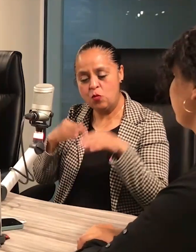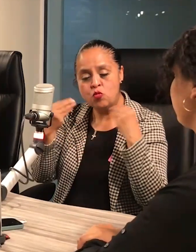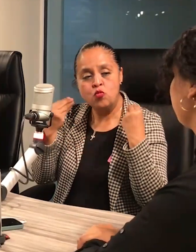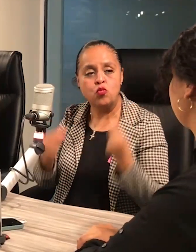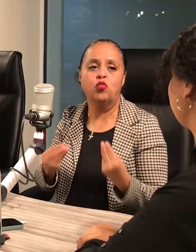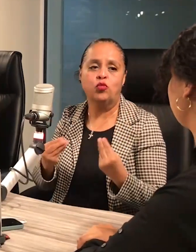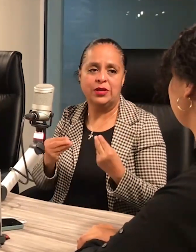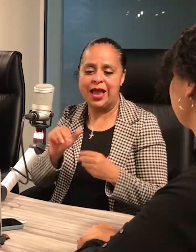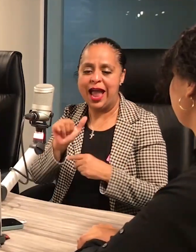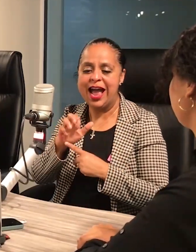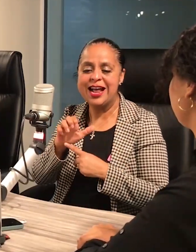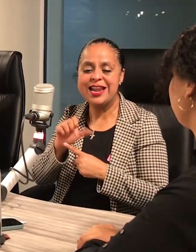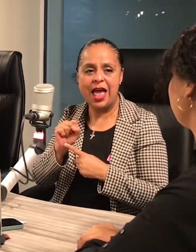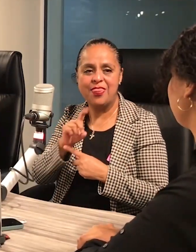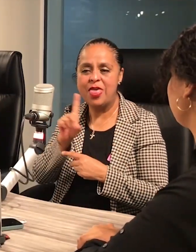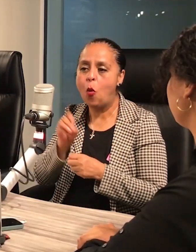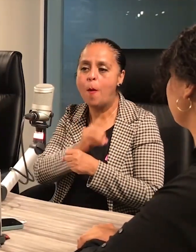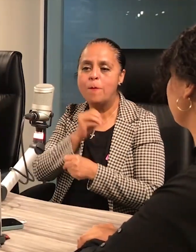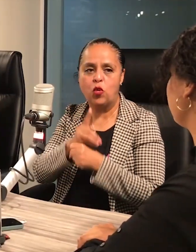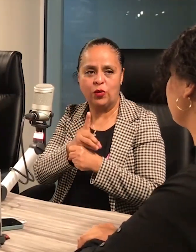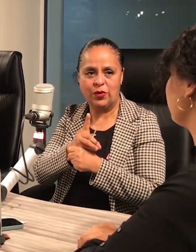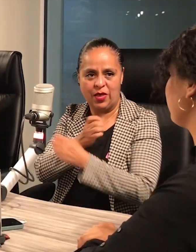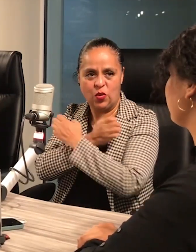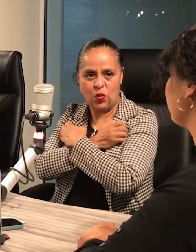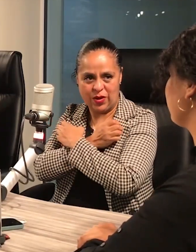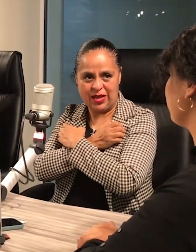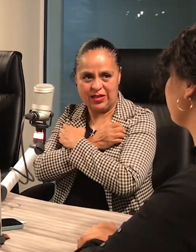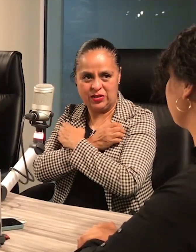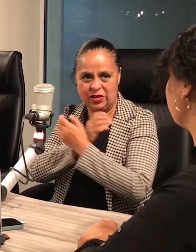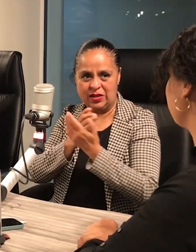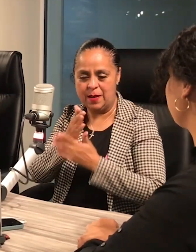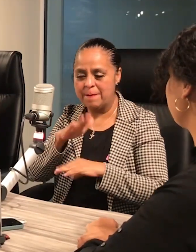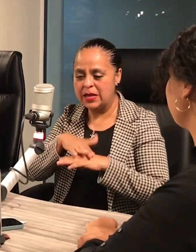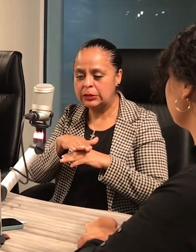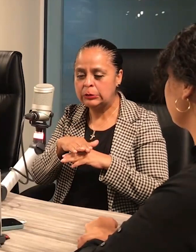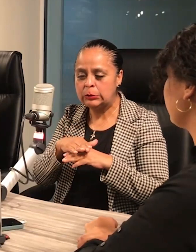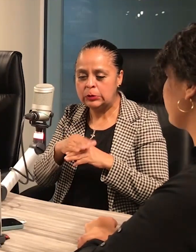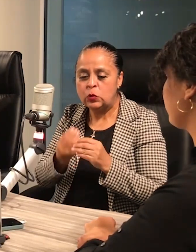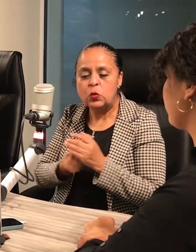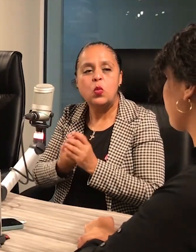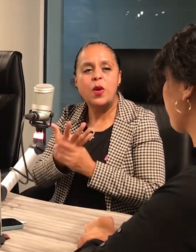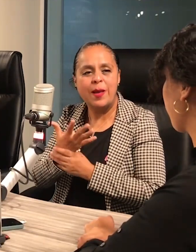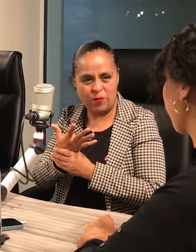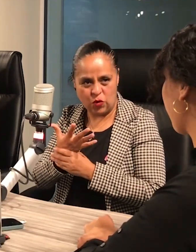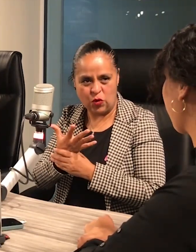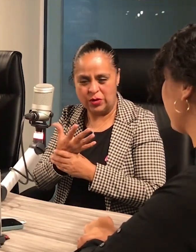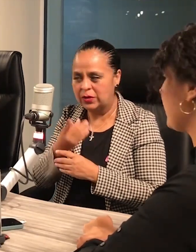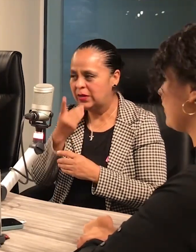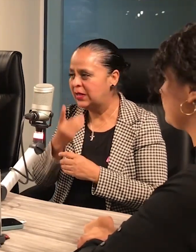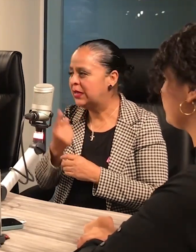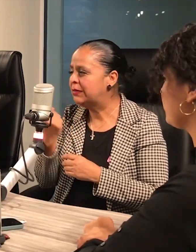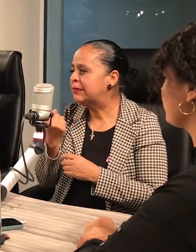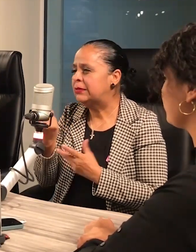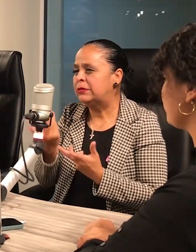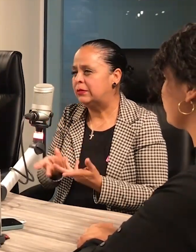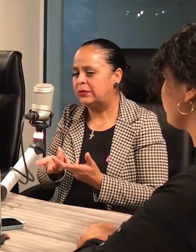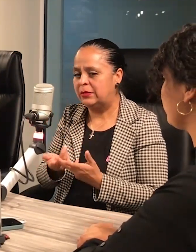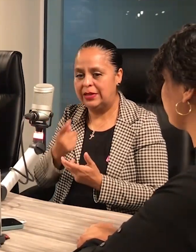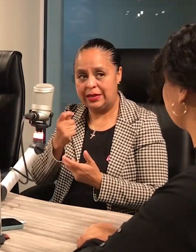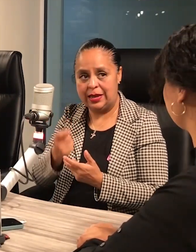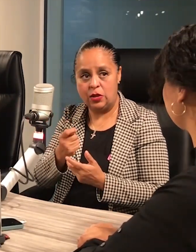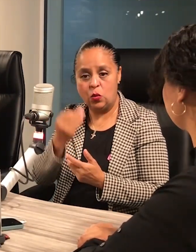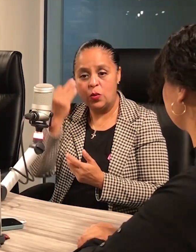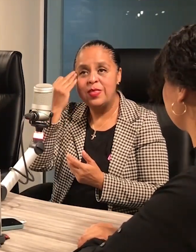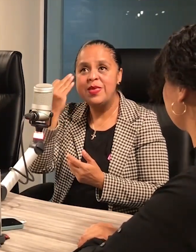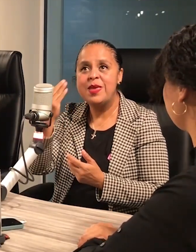de oportunidad en la Ley General de Educación Superior, y más porque es muy reciente. Es muy reciente y creo que es un